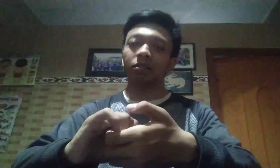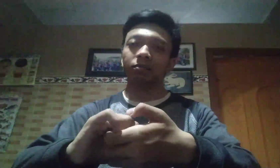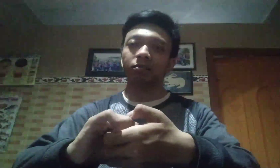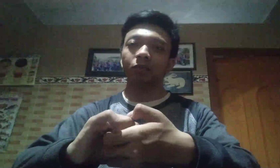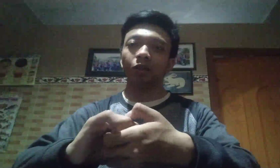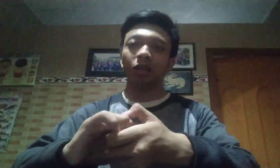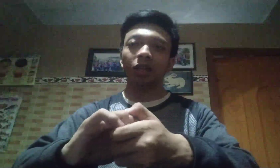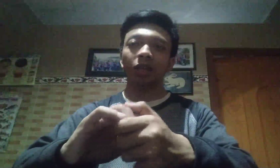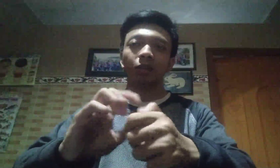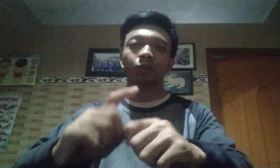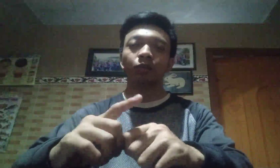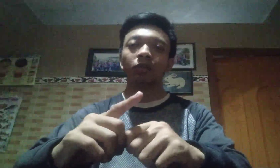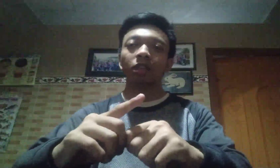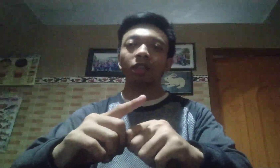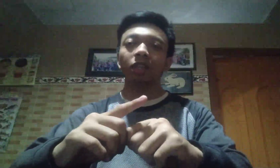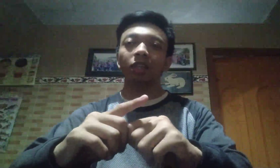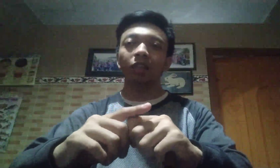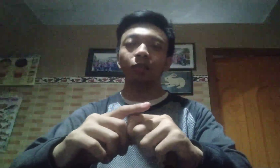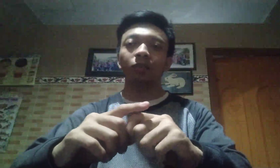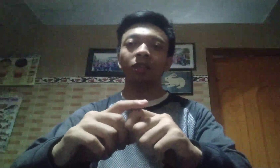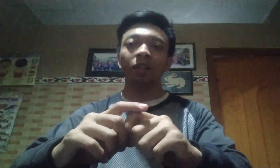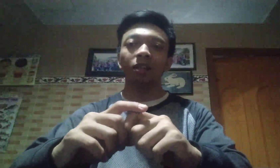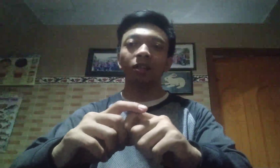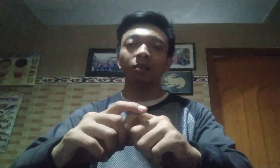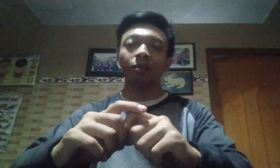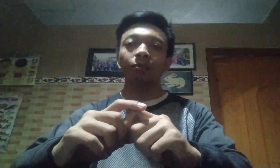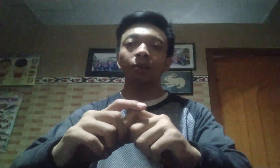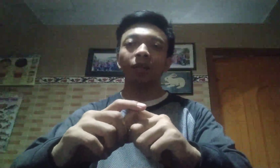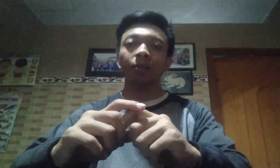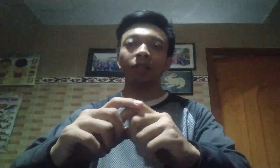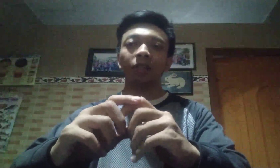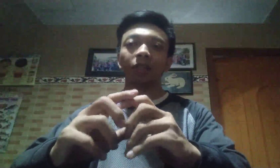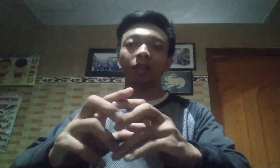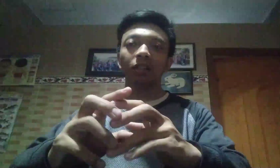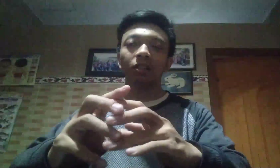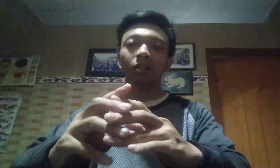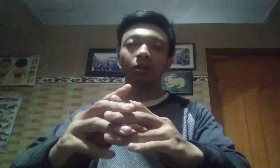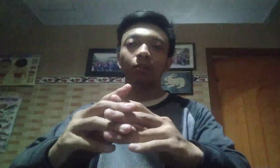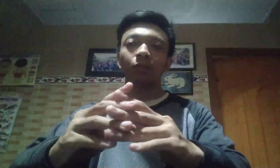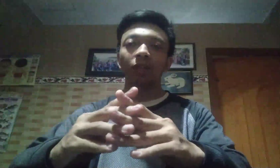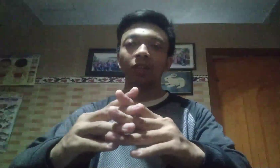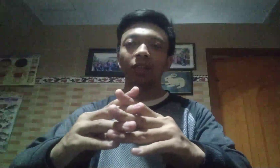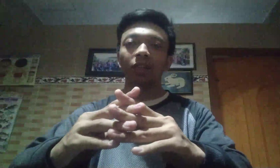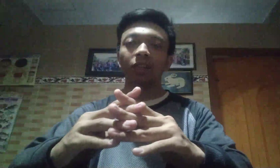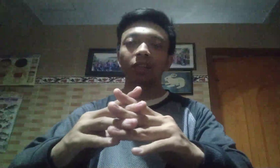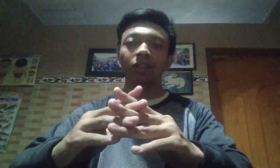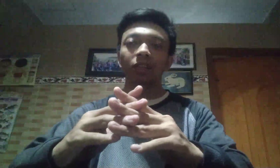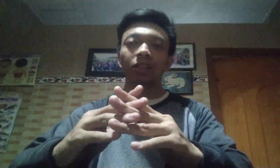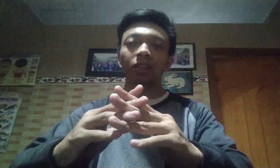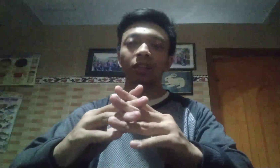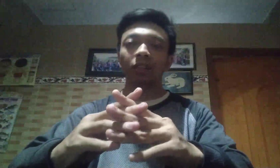Oleh karena itu Kita harus bisa Memperbaiki pendidikan Mulai dari Dini